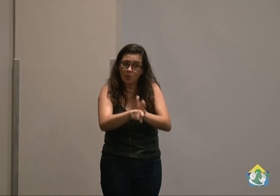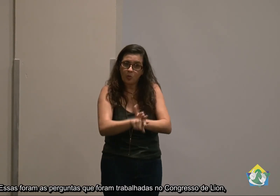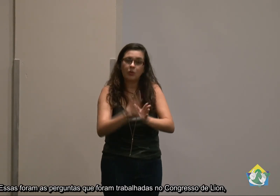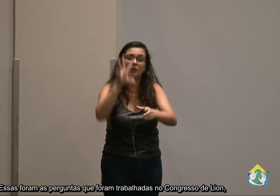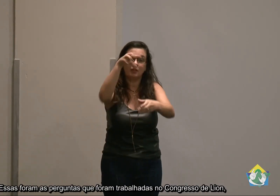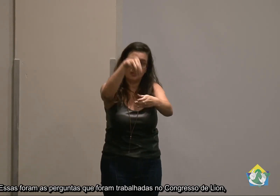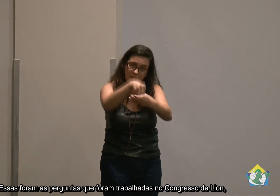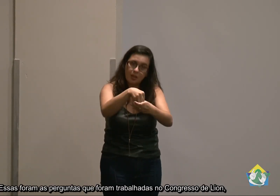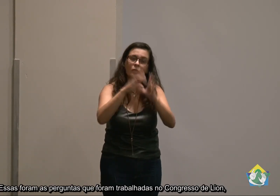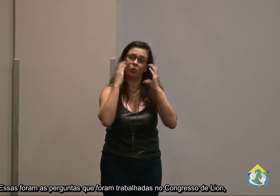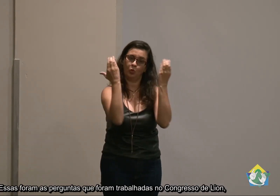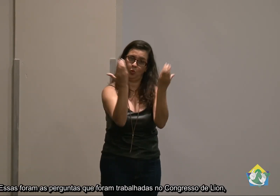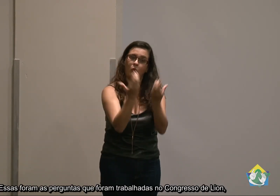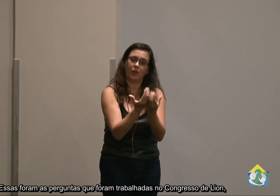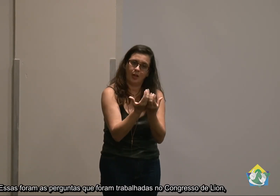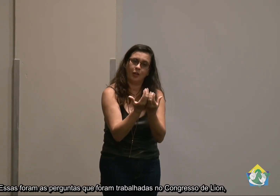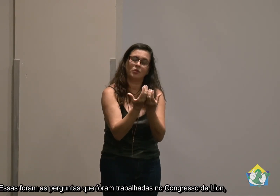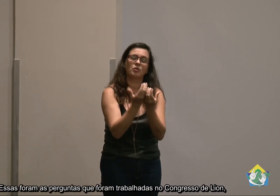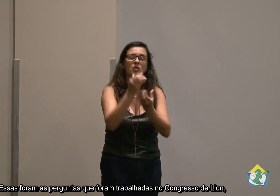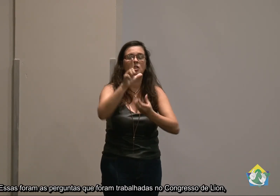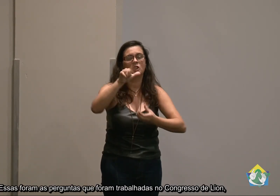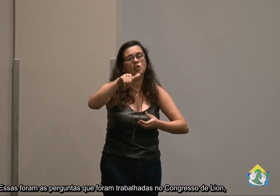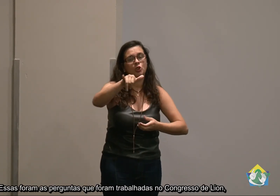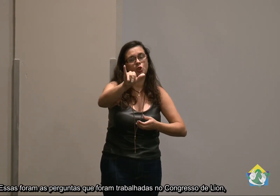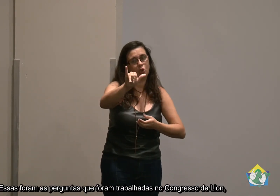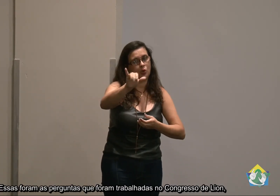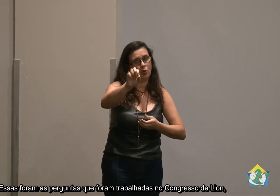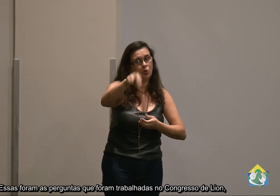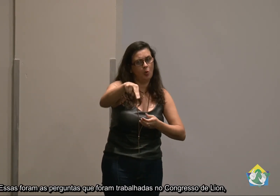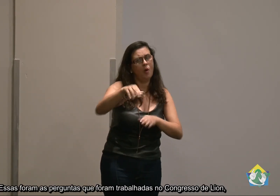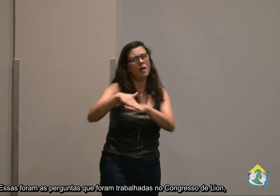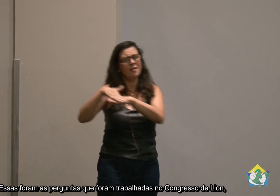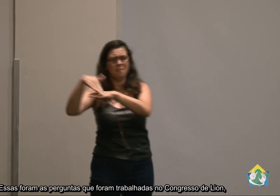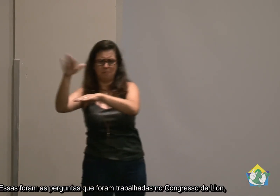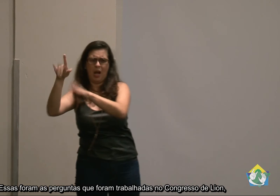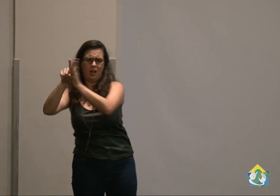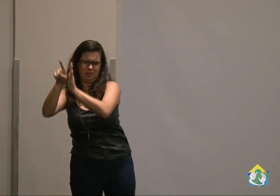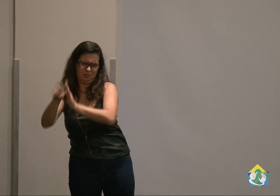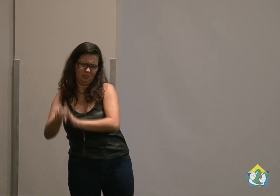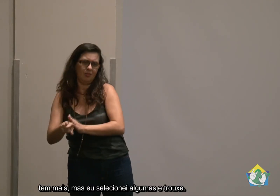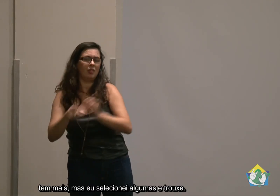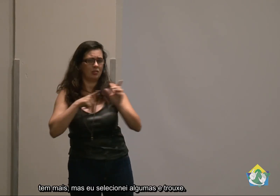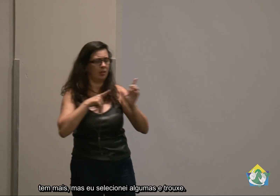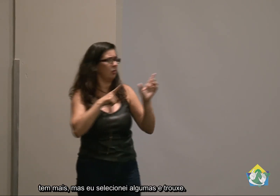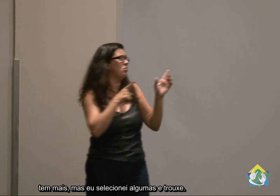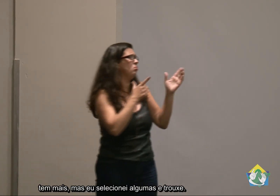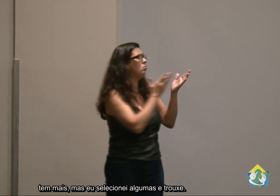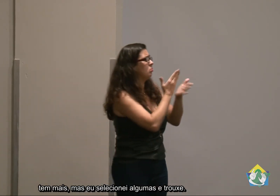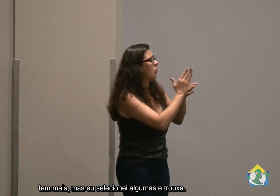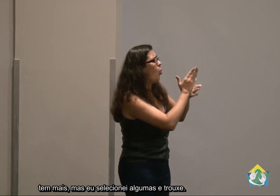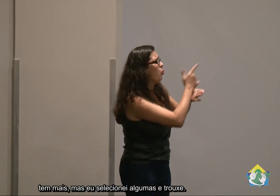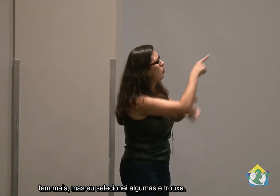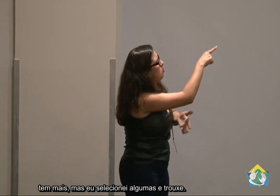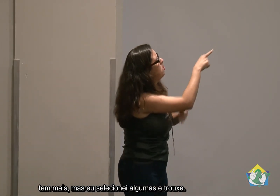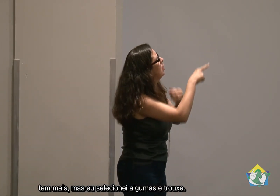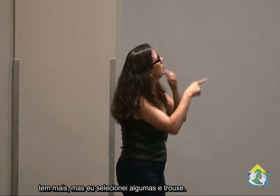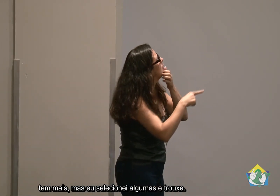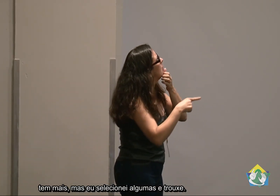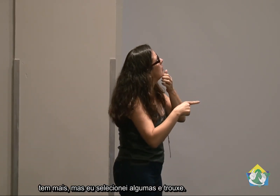essas foram as perguntas trabalhadas no congresso de Lyon tem mais mas eu selecionei algumas